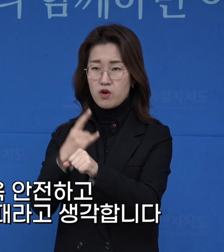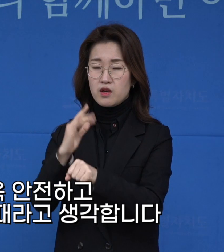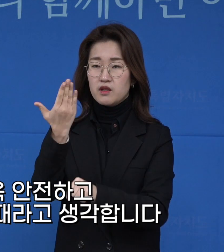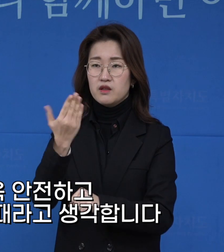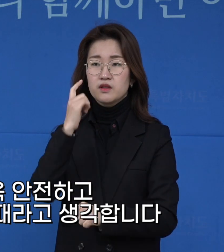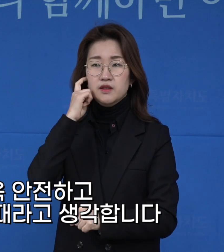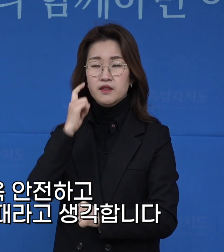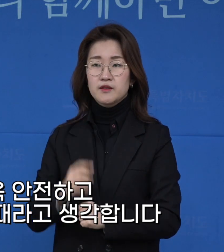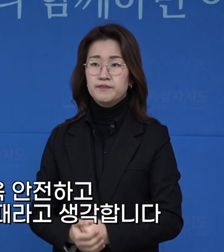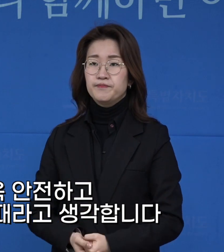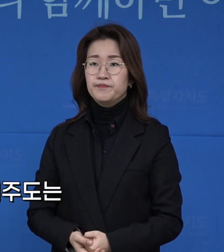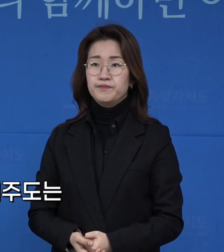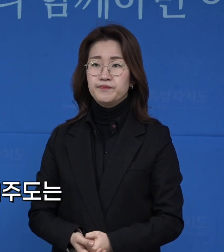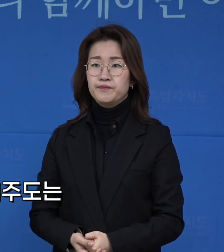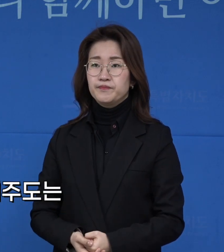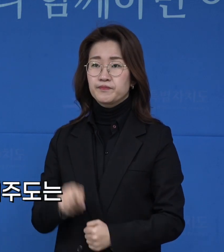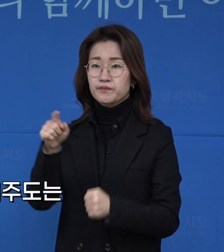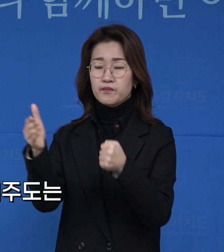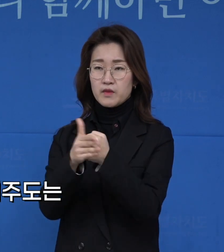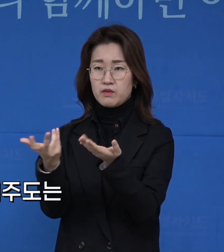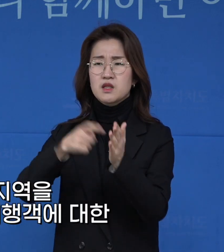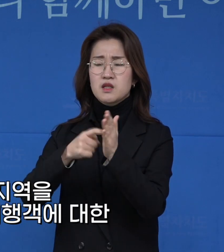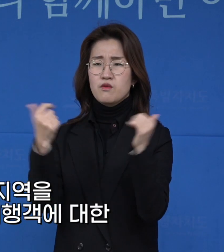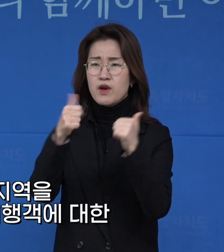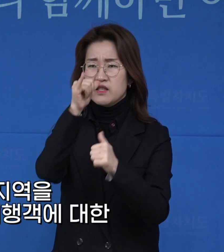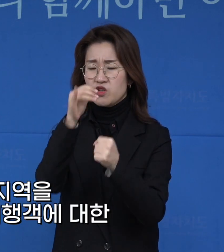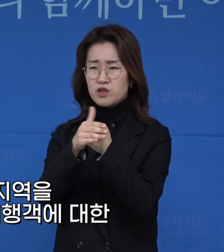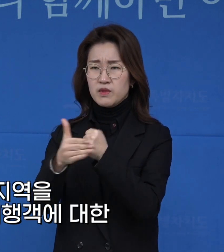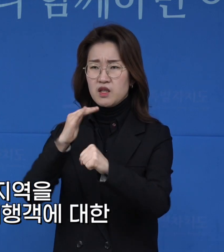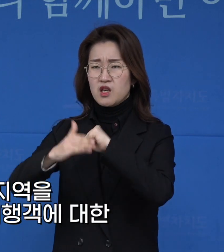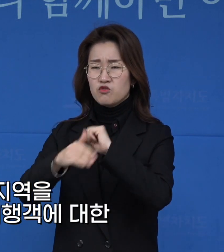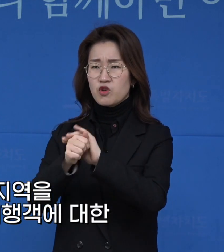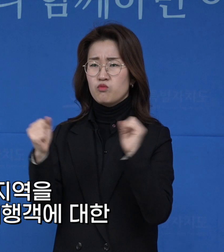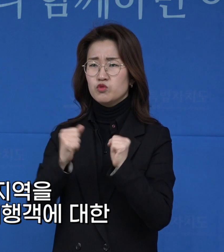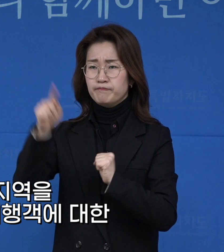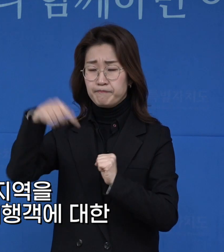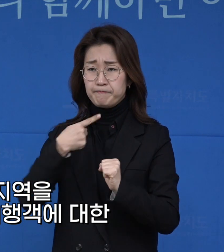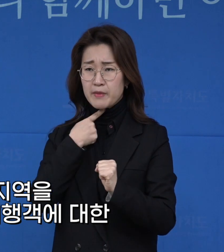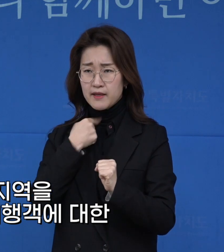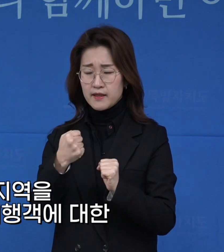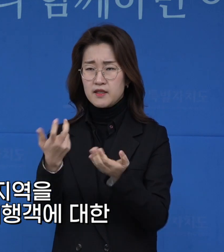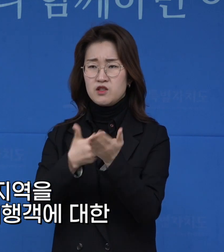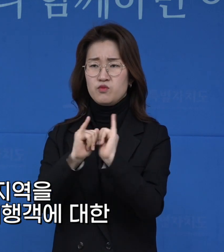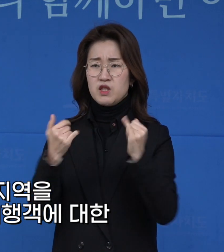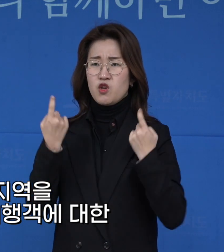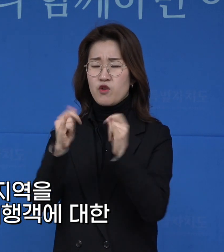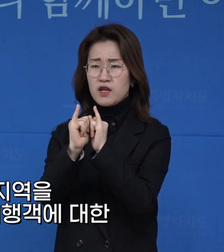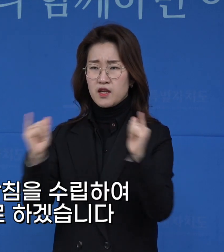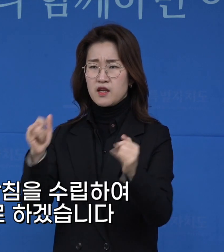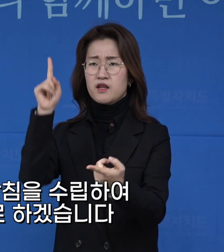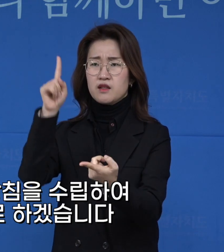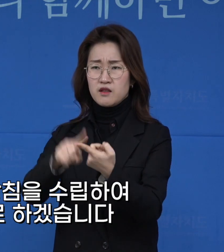생각합니다 이에 따라 제주도는 대구 경북 지역을 다녀온 도민 및 여행 되게